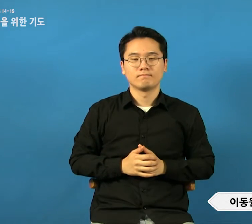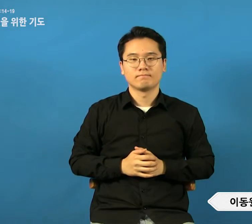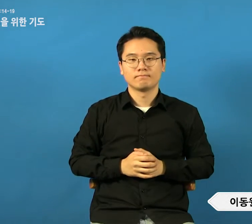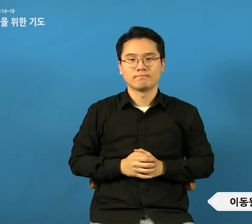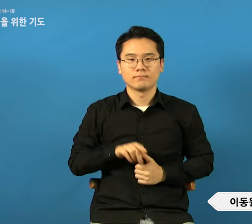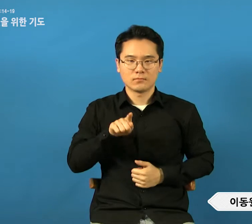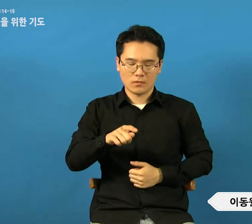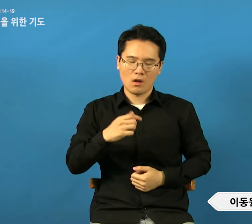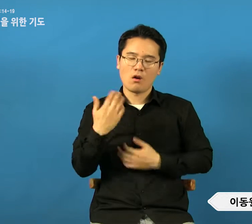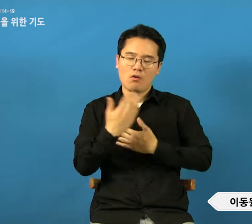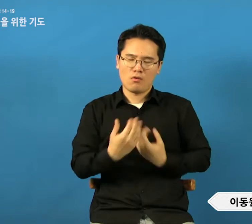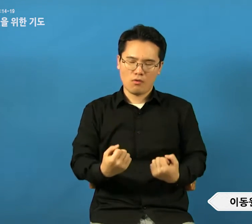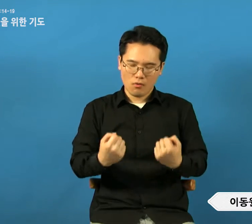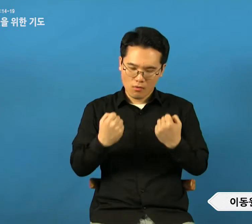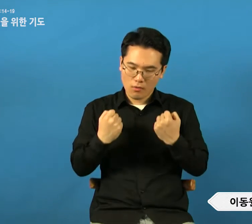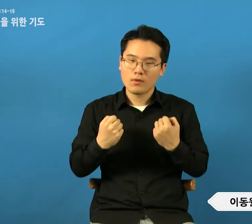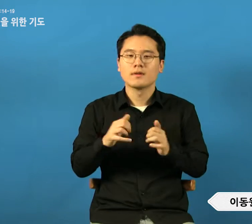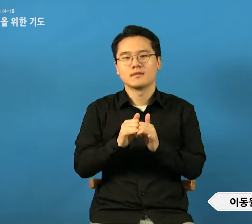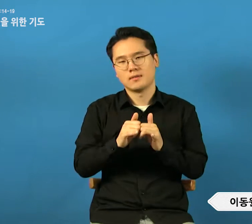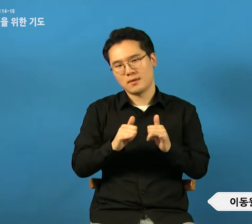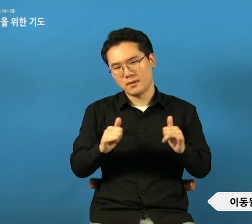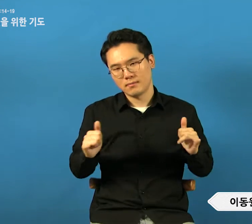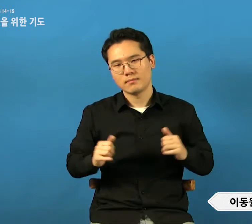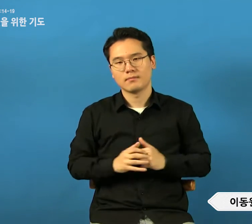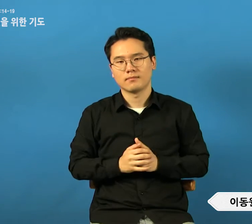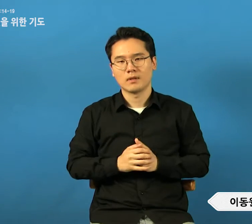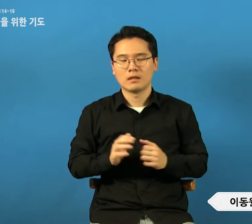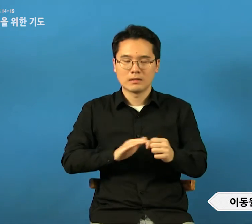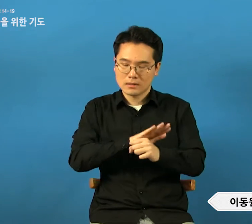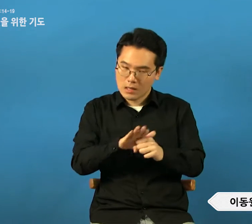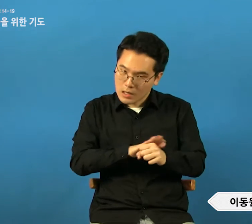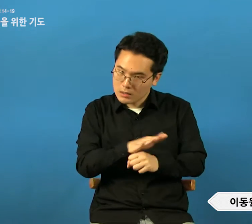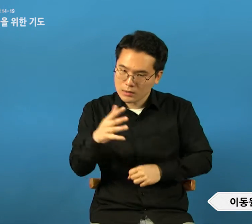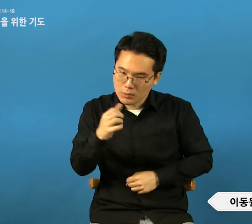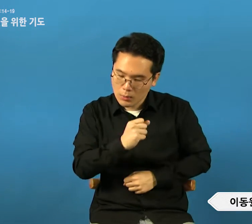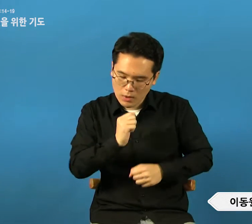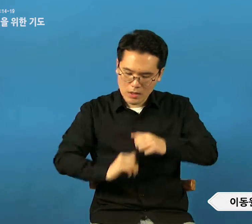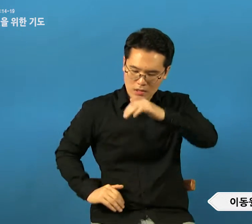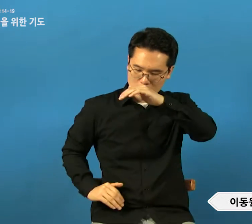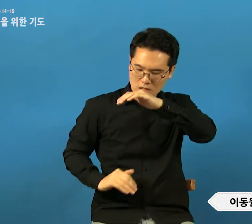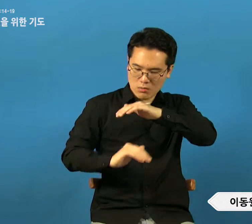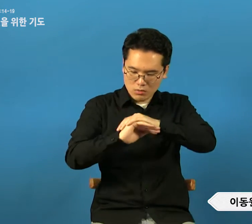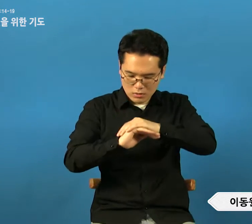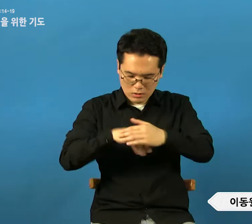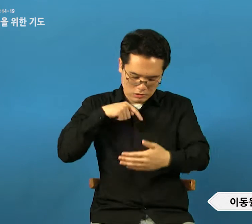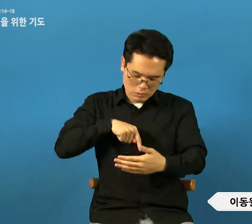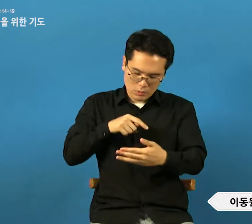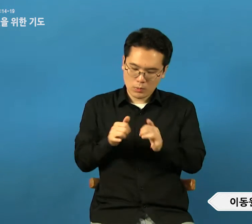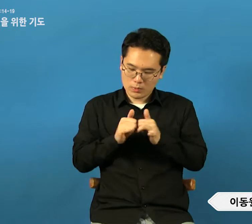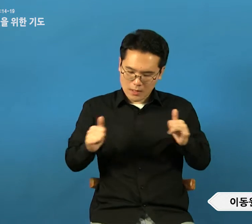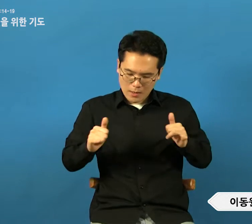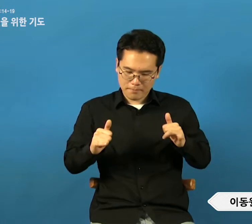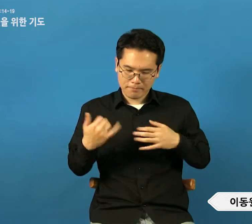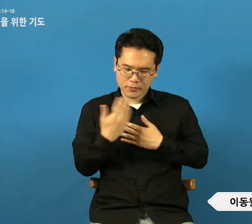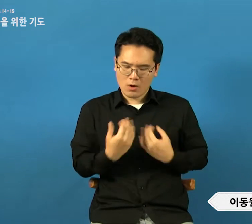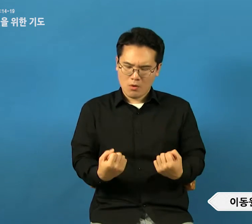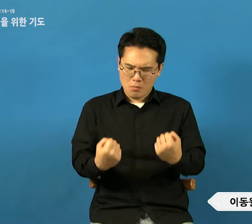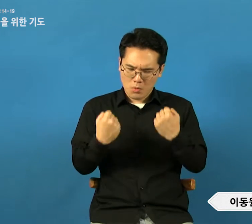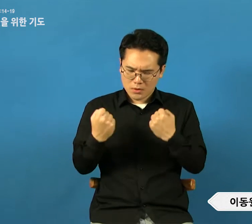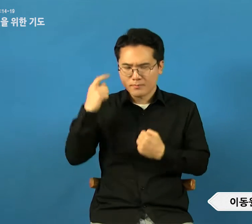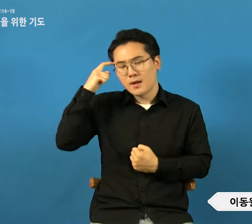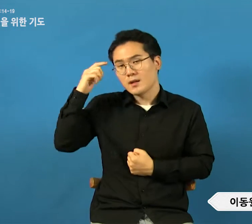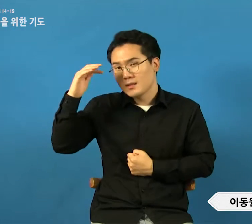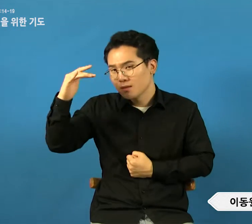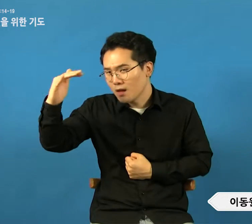이런 건강한 사람, 이 건강한 사랑으로 채워진 속 사람의 건강함을